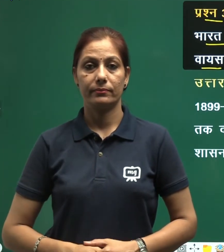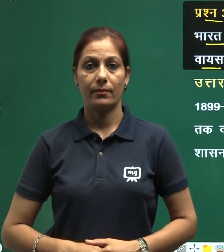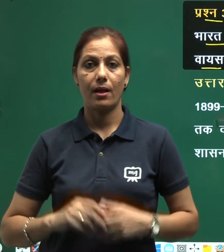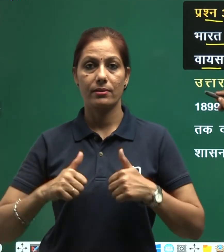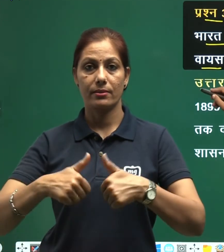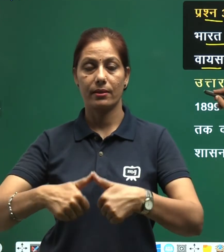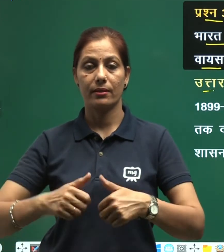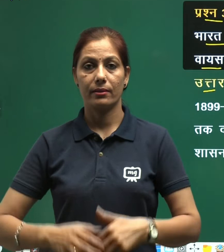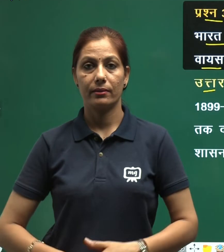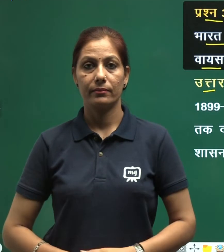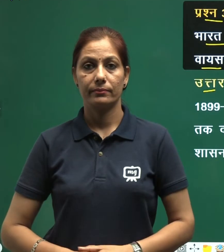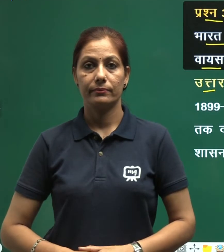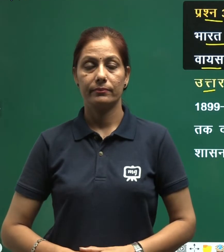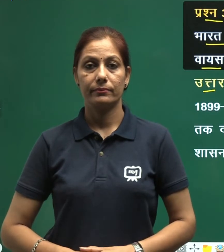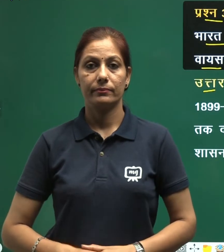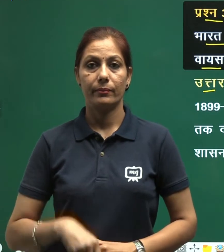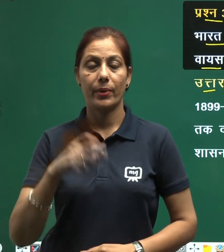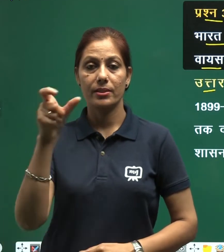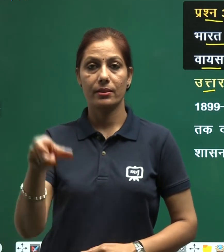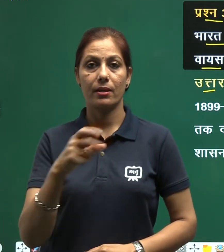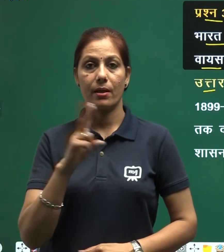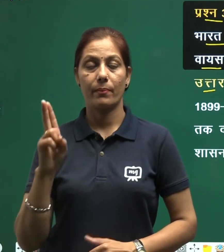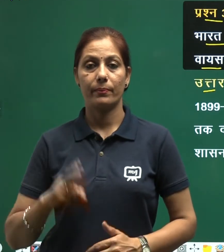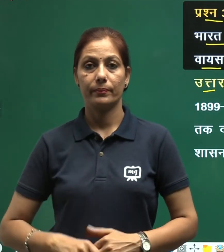उत्तर है लॉर्ड कर्जन